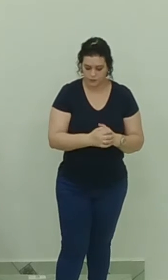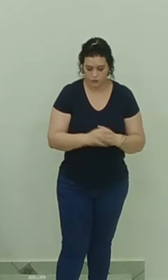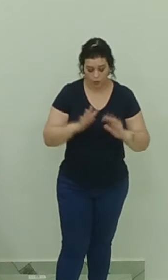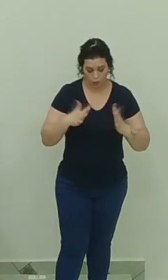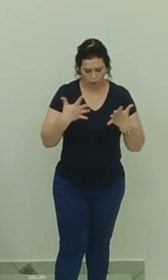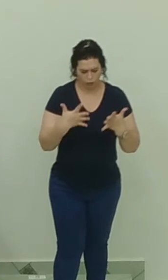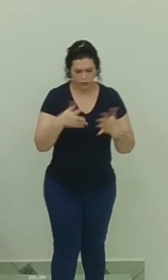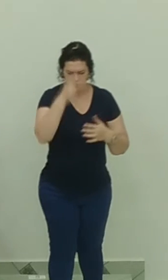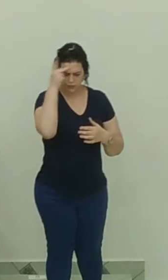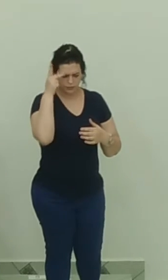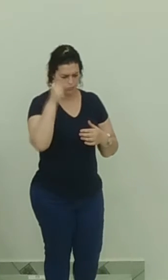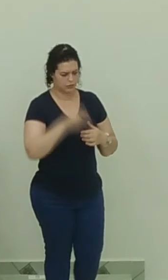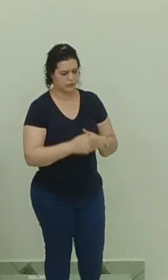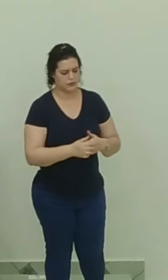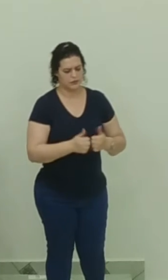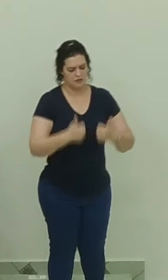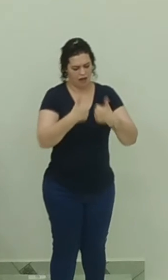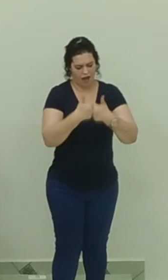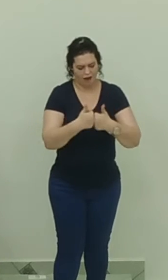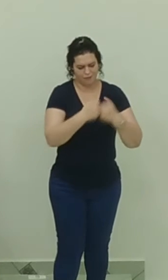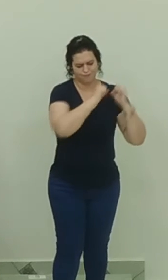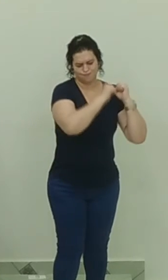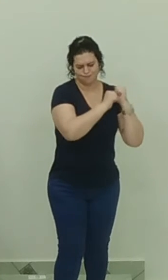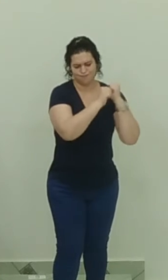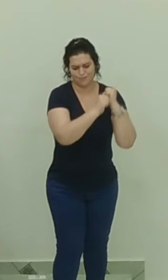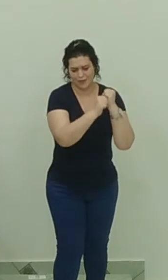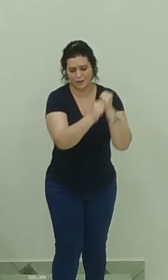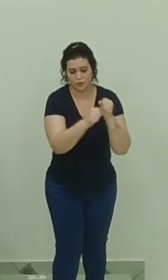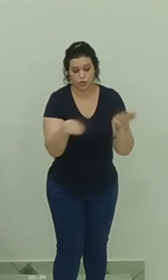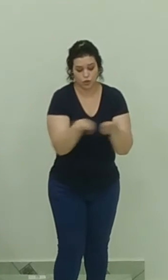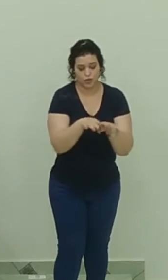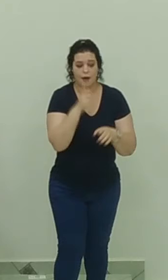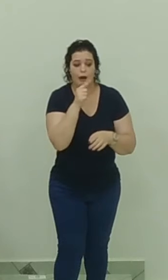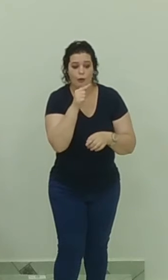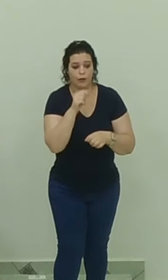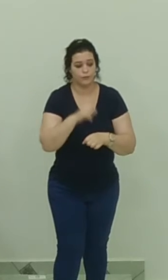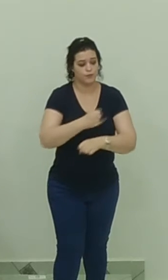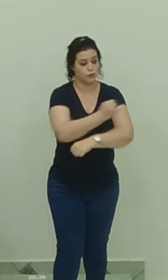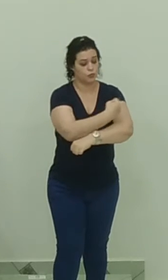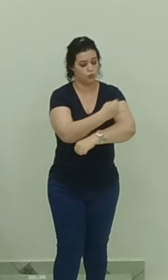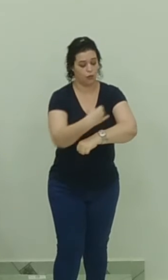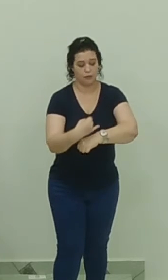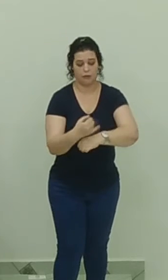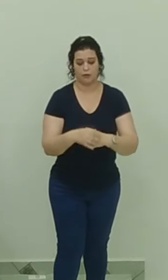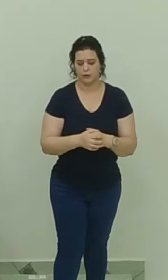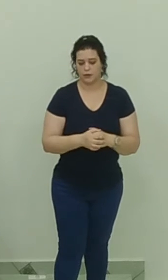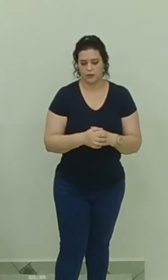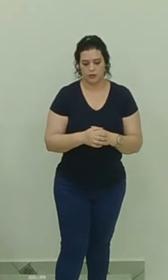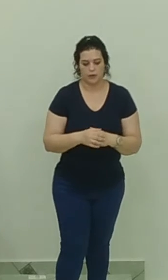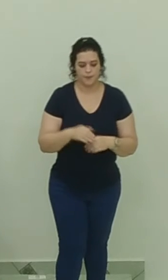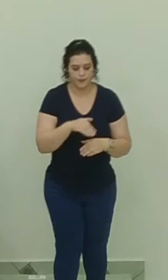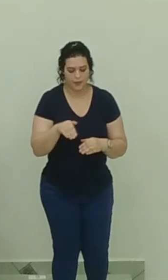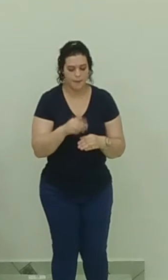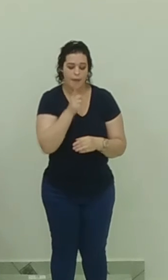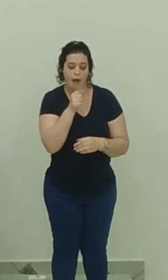o Jordão, e os seus pés se molharam na borda das águas, porque o